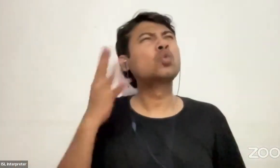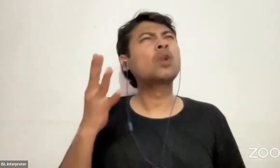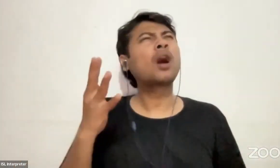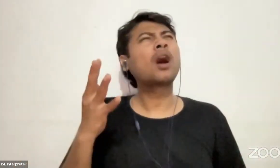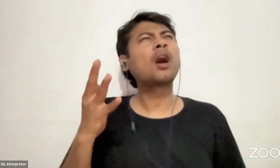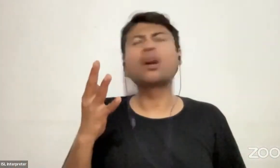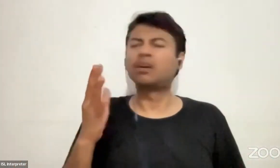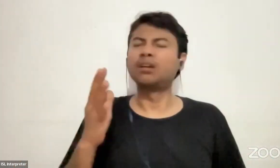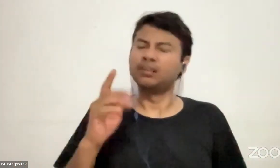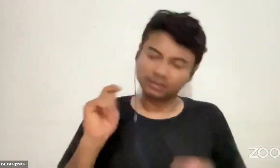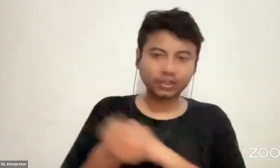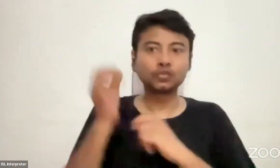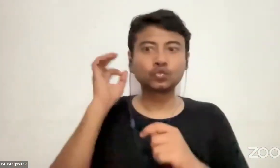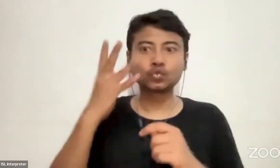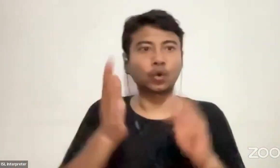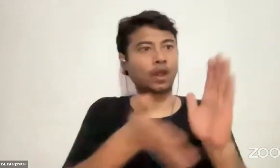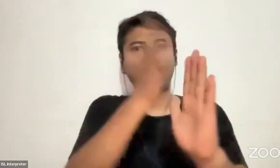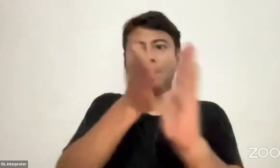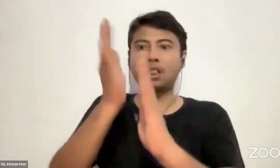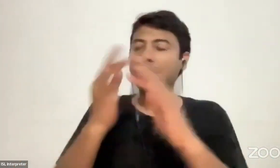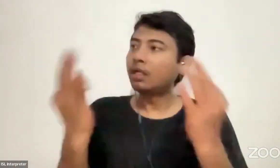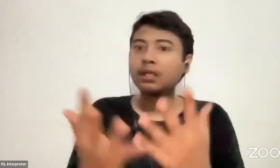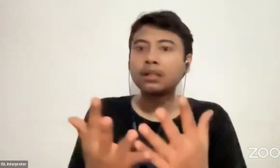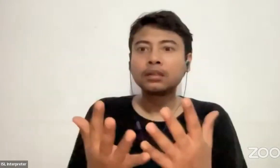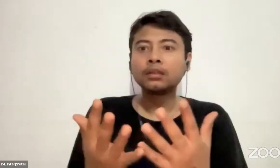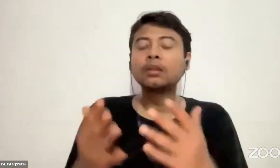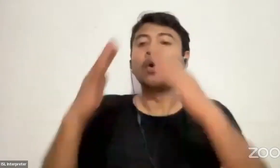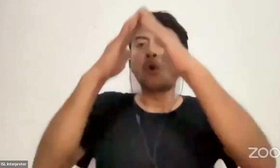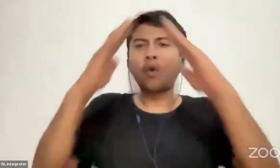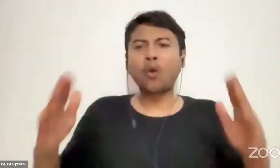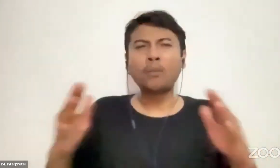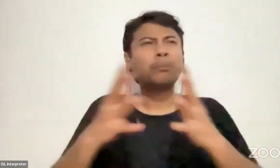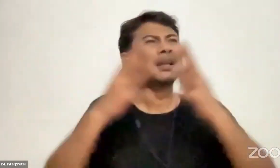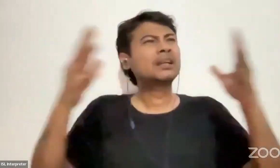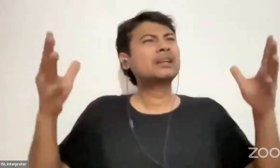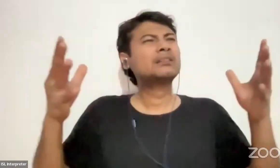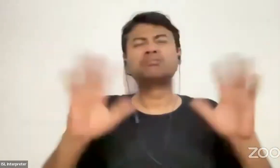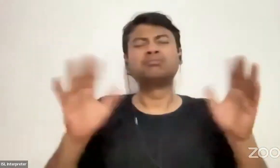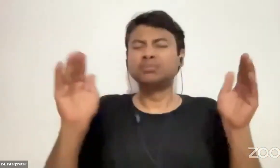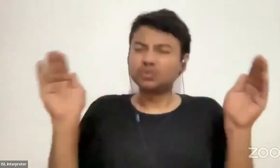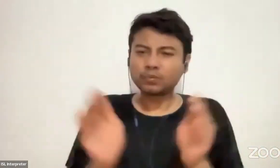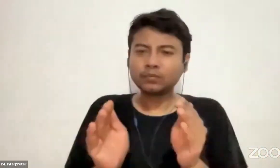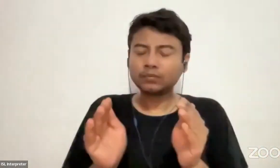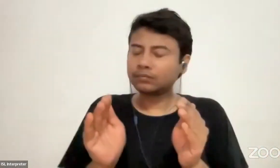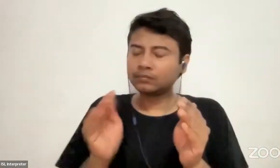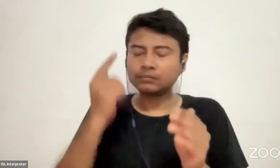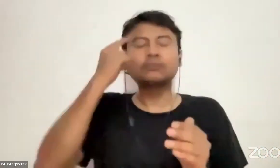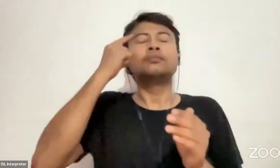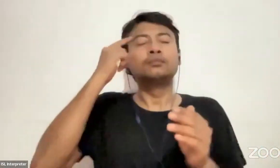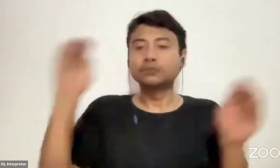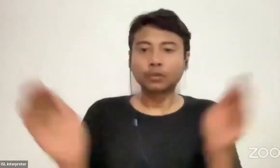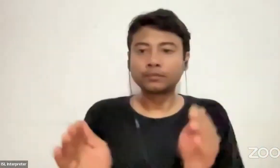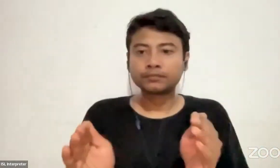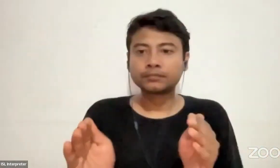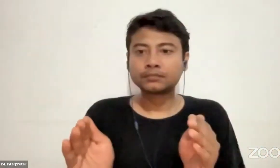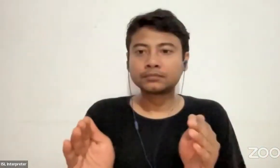छोटा हो जाएगा, आपको जो मन करेगा वो आपको हो जाएगा। दूसरा, कभी वहां पे थकान नहीं